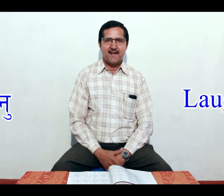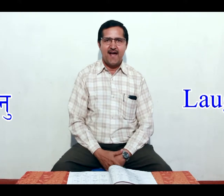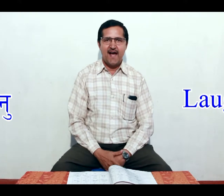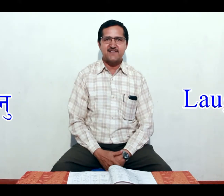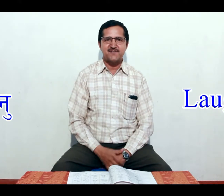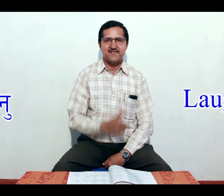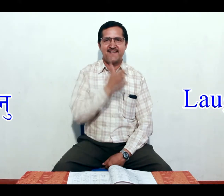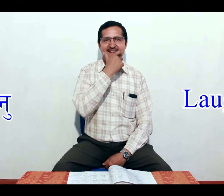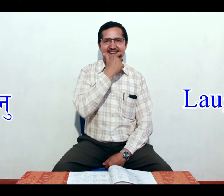हाँस्नु,